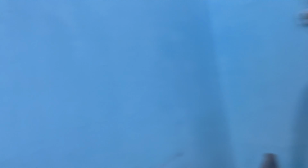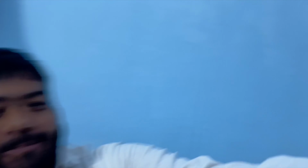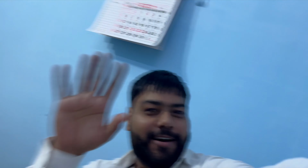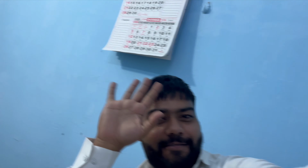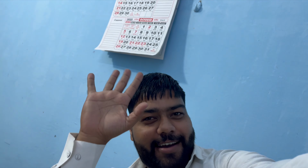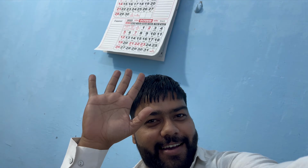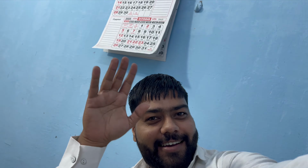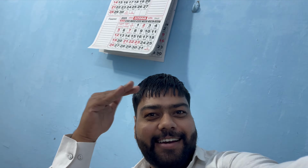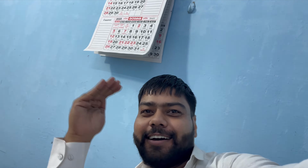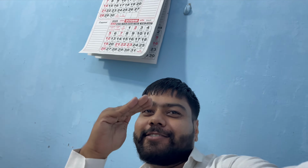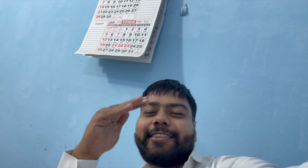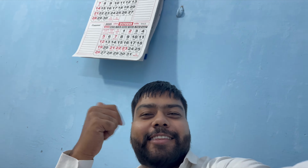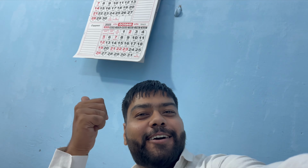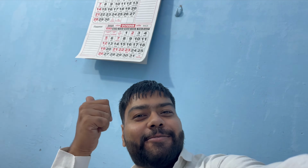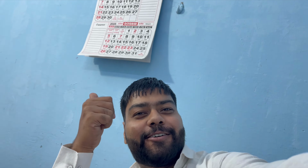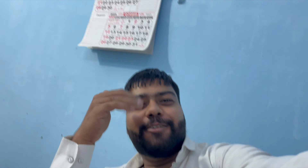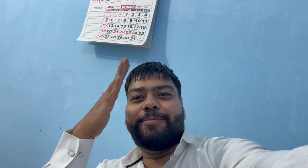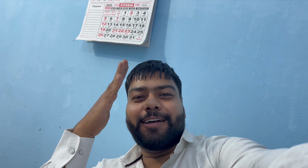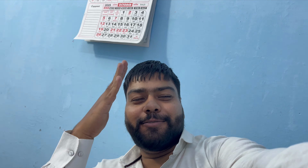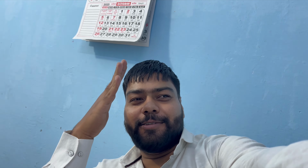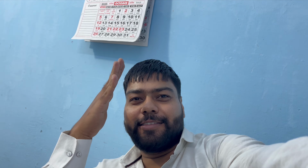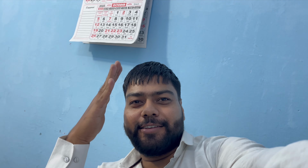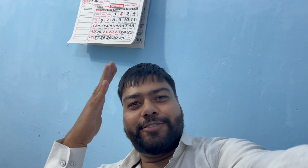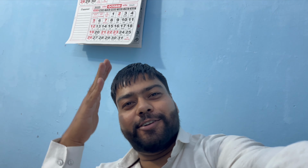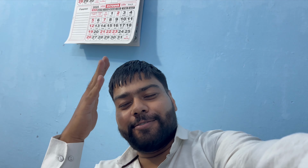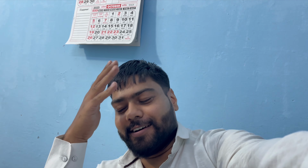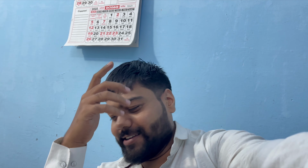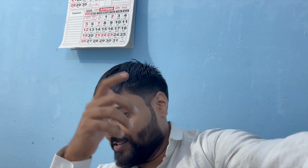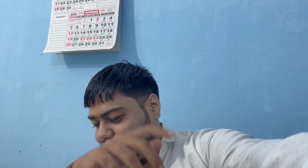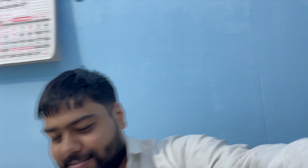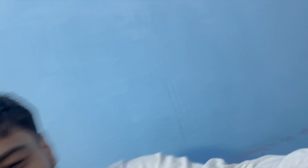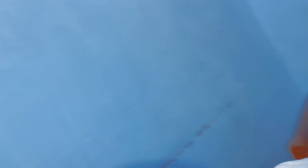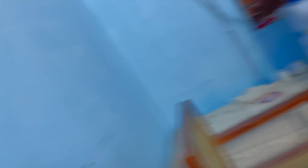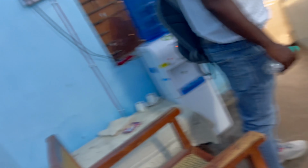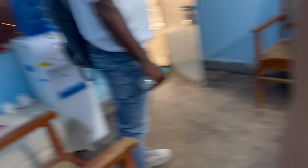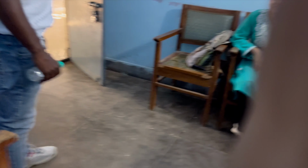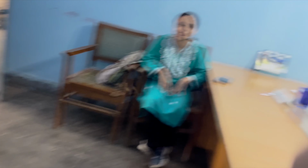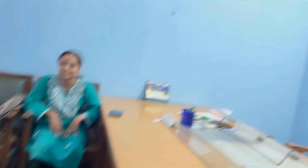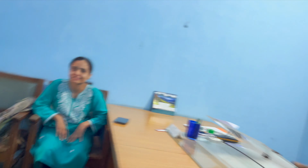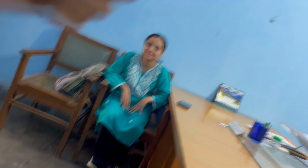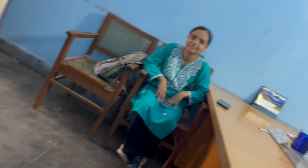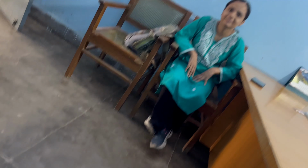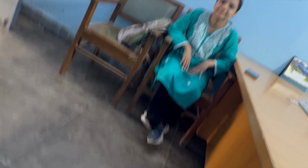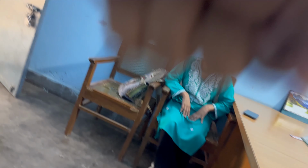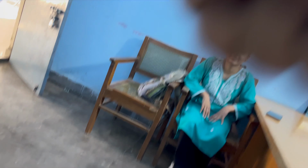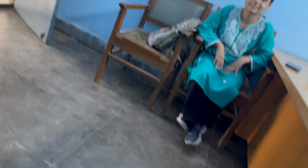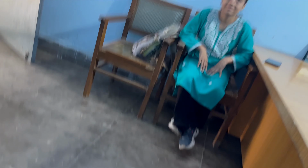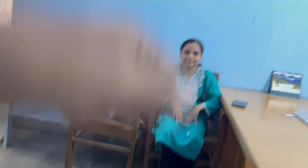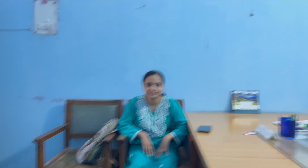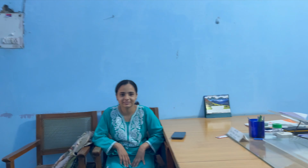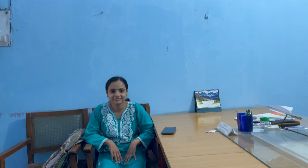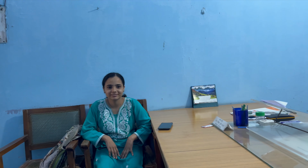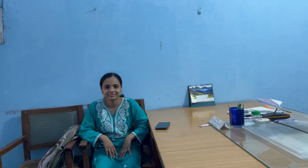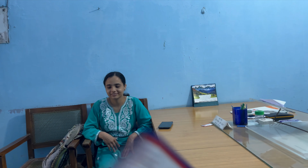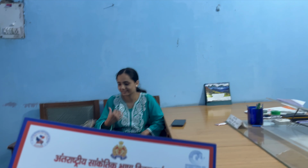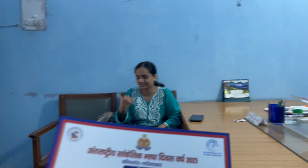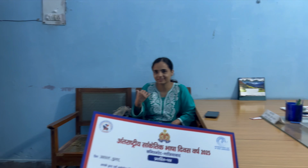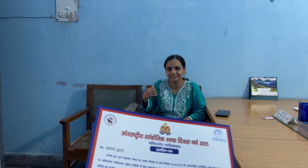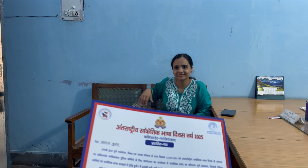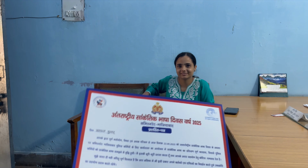बाय बाय, घर चलते हैं अब और बाद में। चलो और सर्टिफिकेट दिखाओ अपना